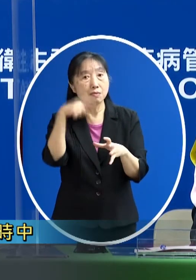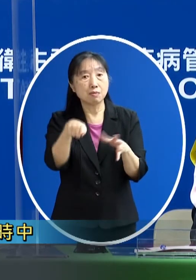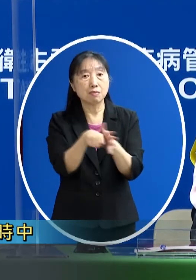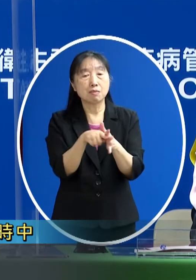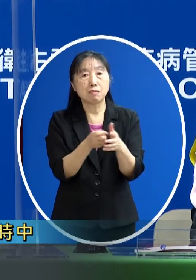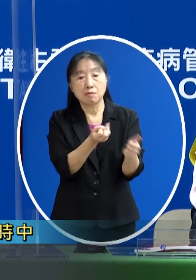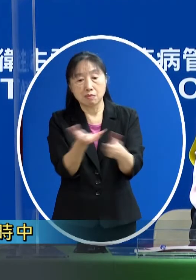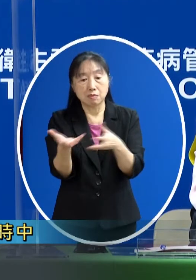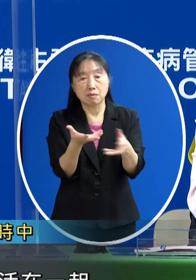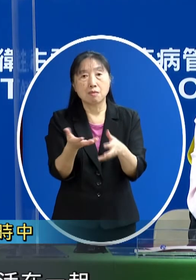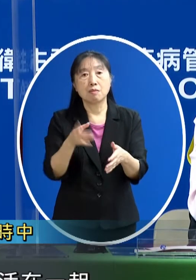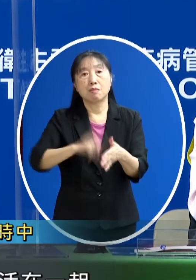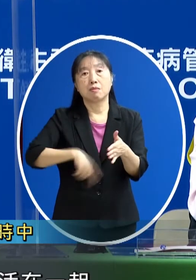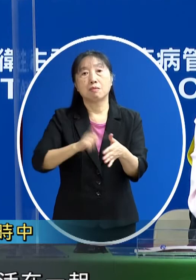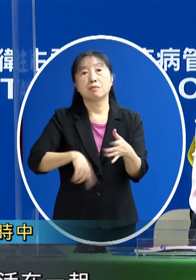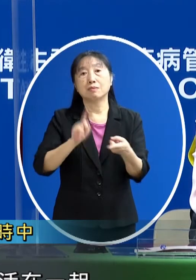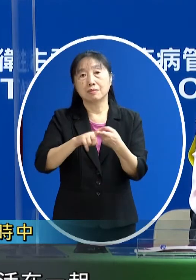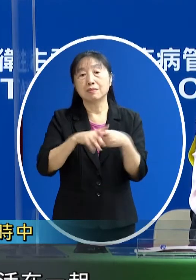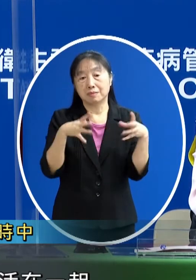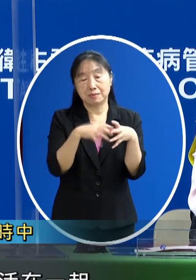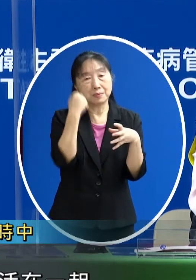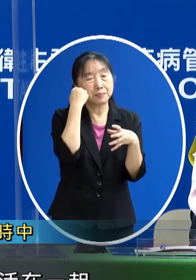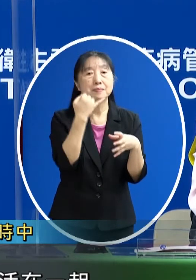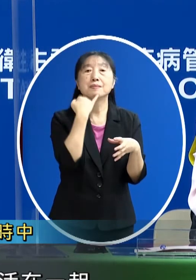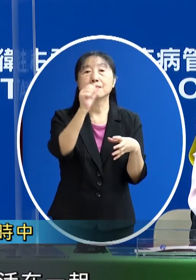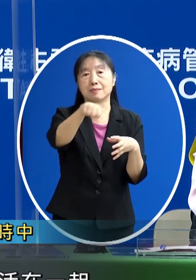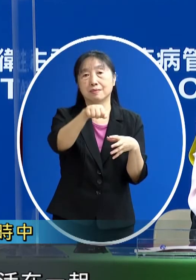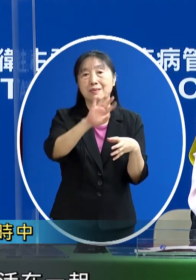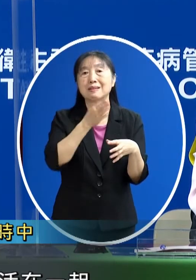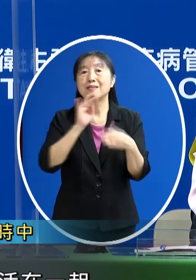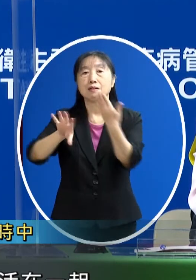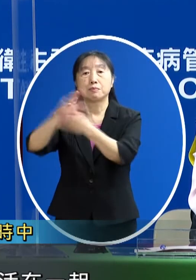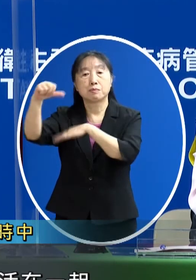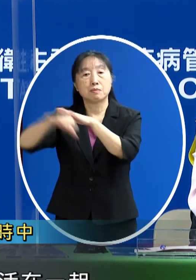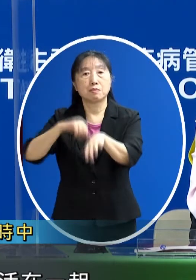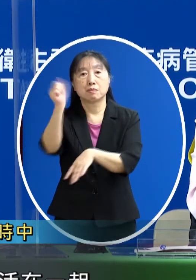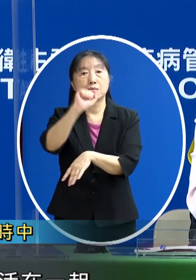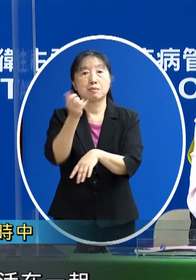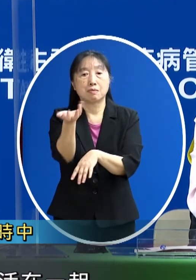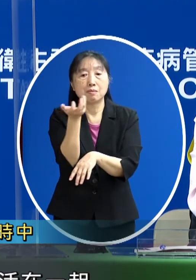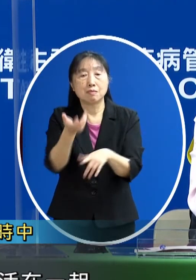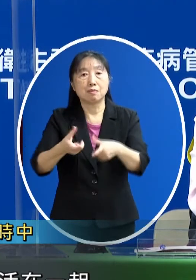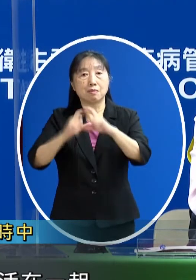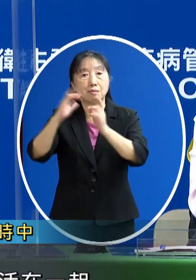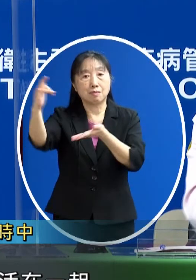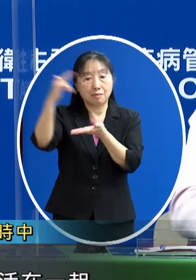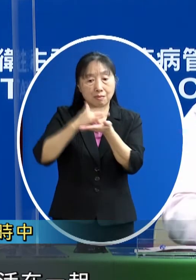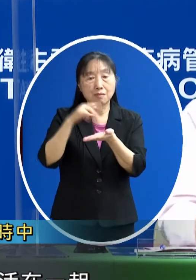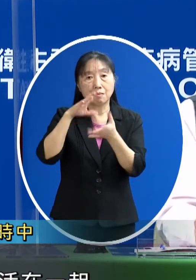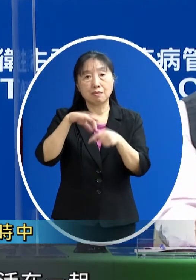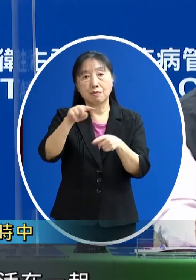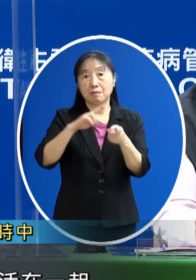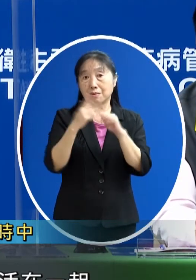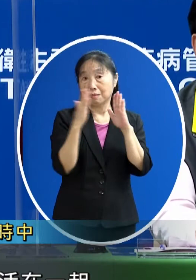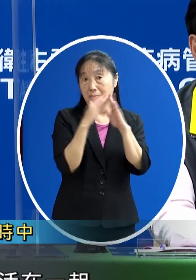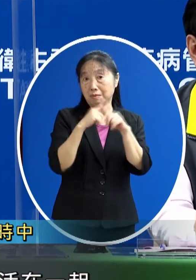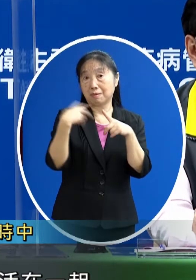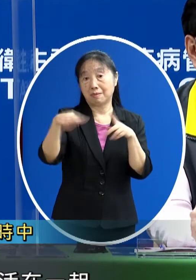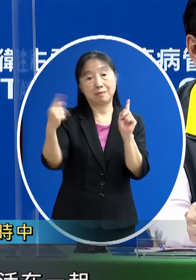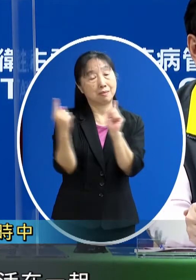很高，而境外移入的他是刚刚回来，并没有跟原来的家人是在共同生活